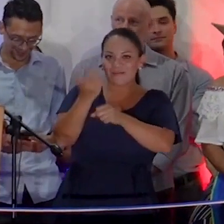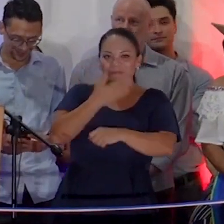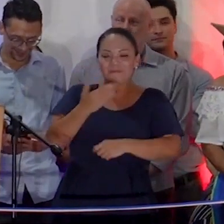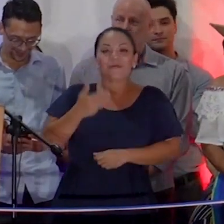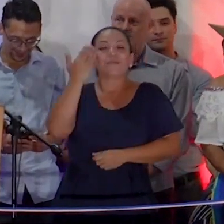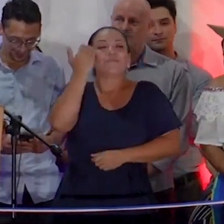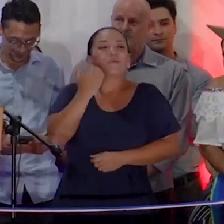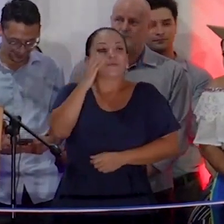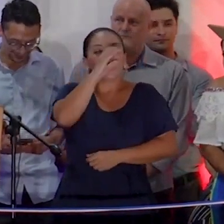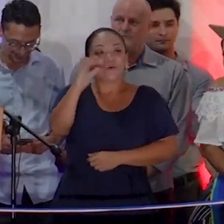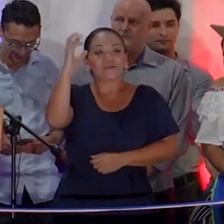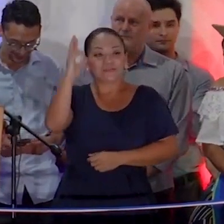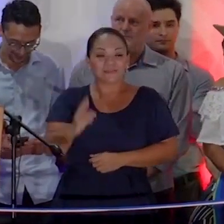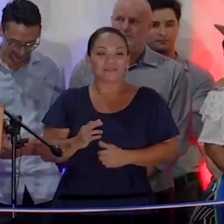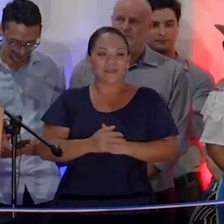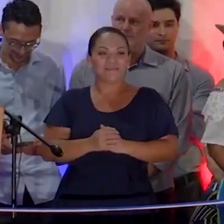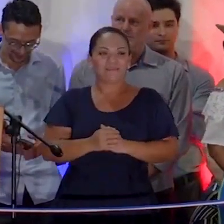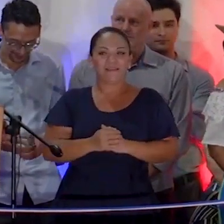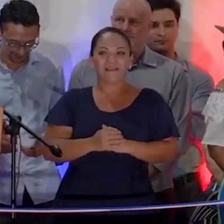Costa Rica,